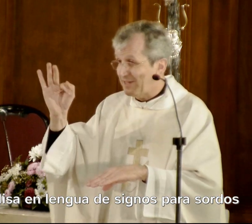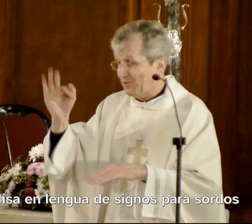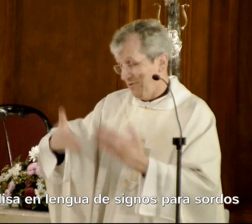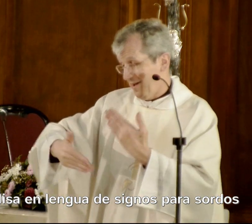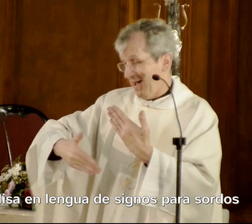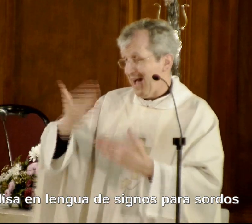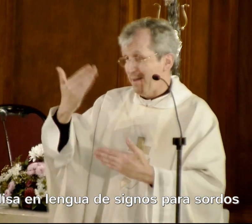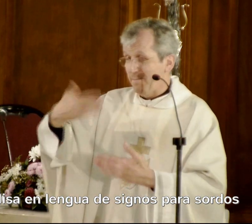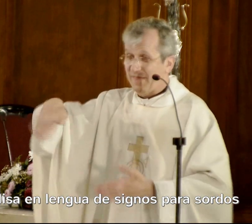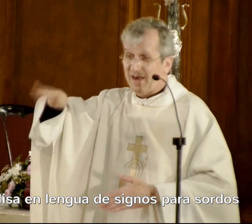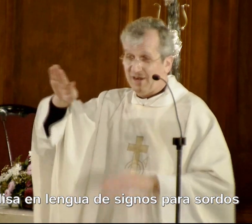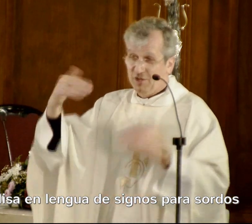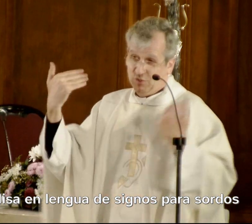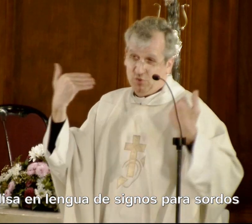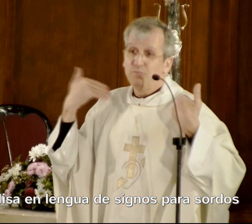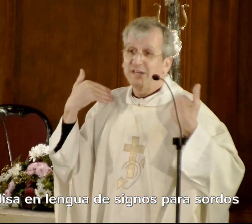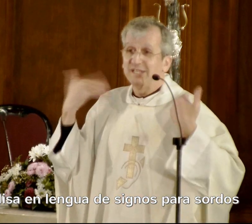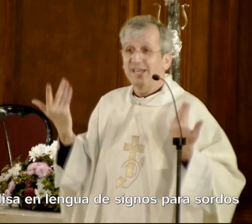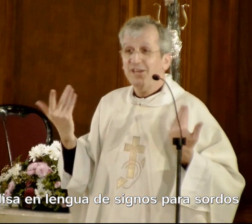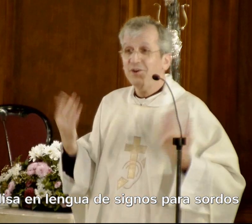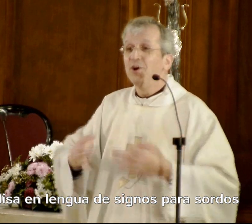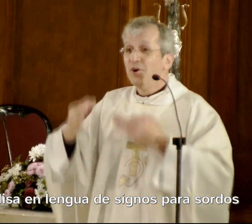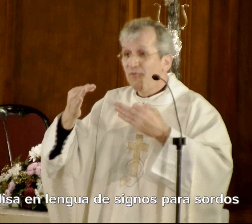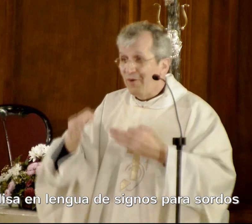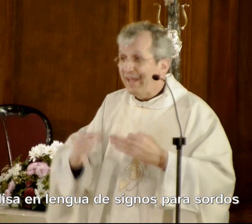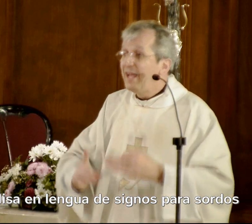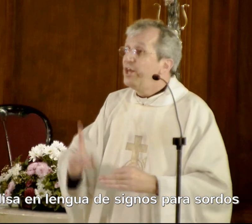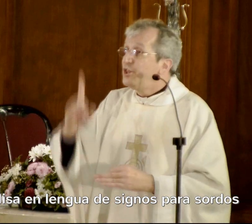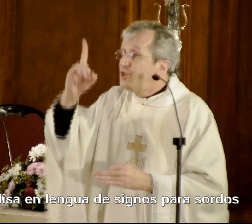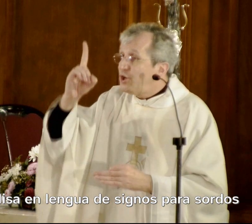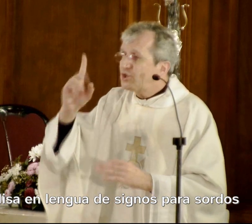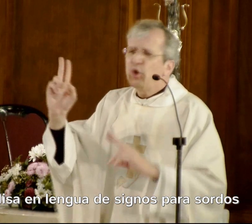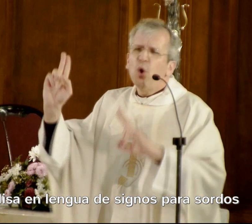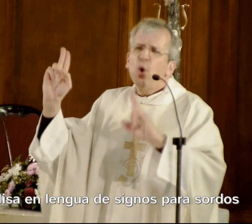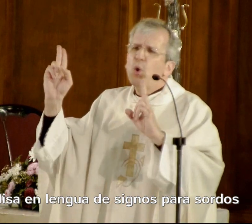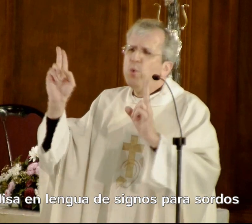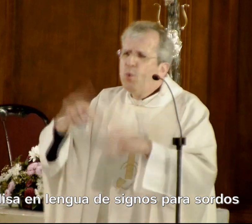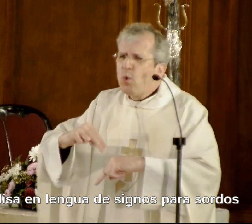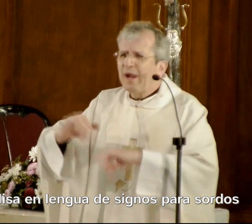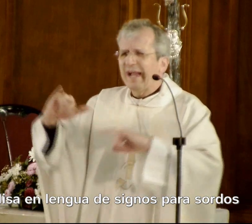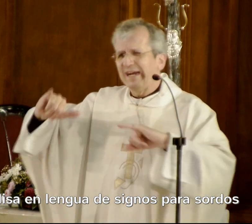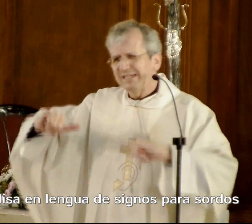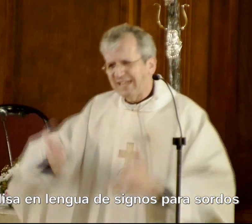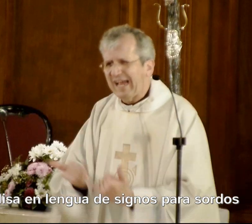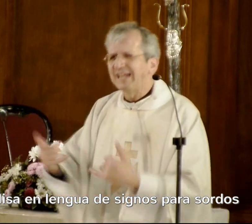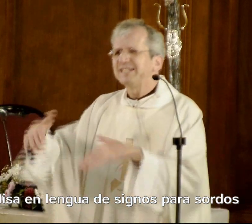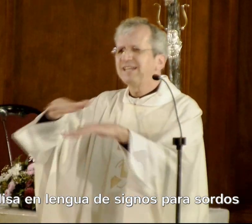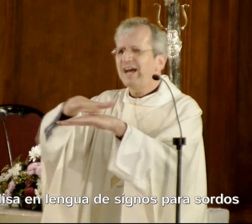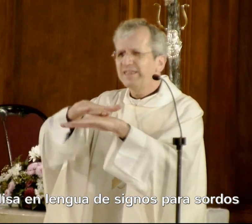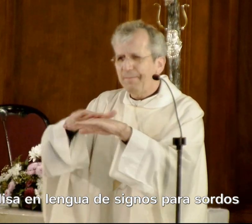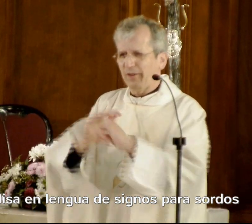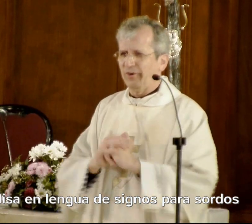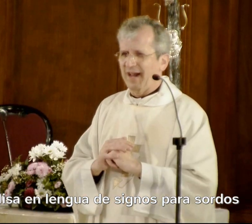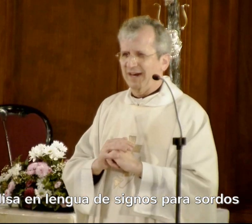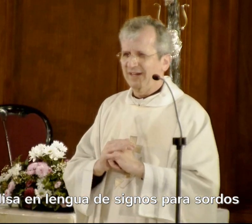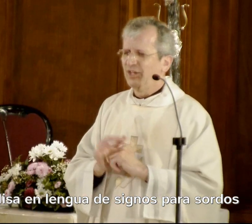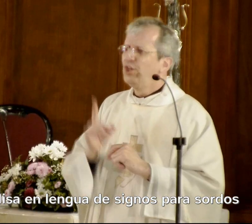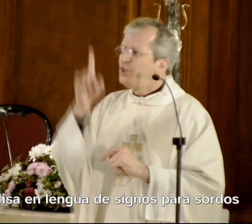Francisco al empezar su ministerio fue: Dios nunca se cansa de perdonar.